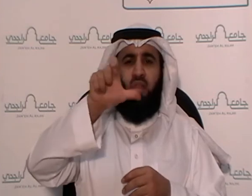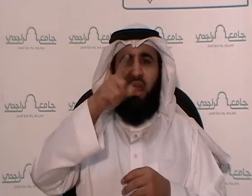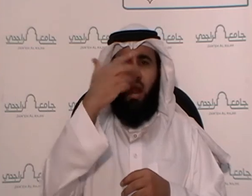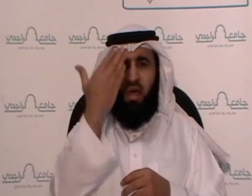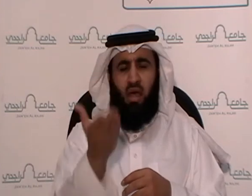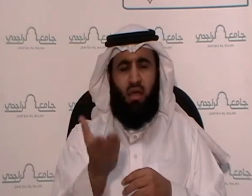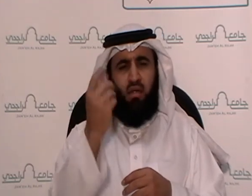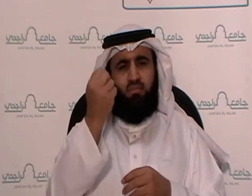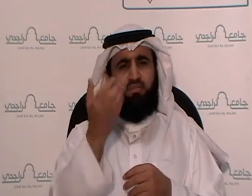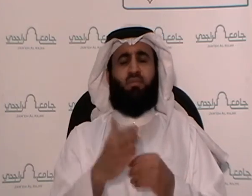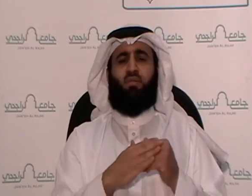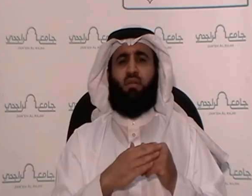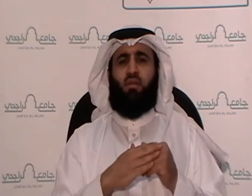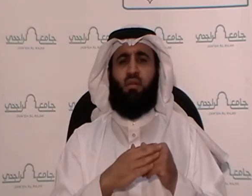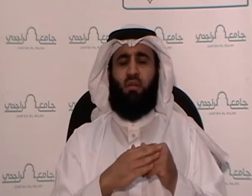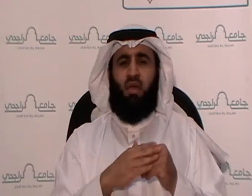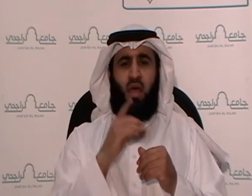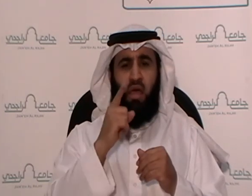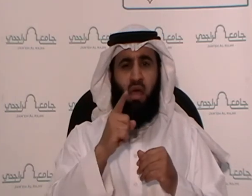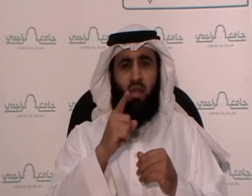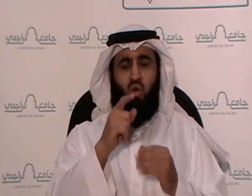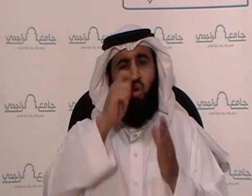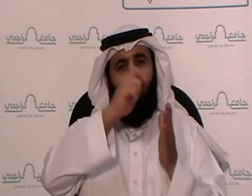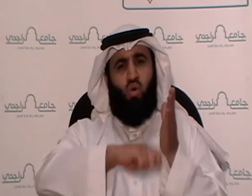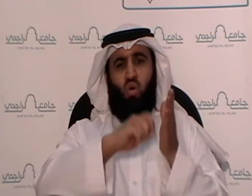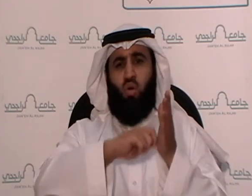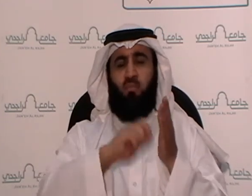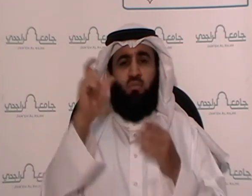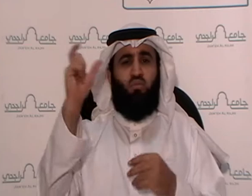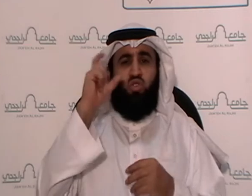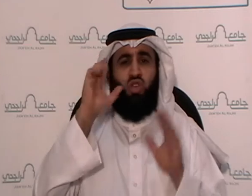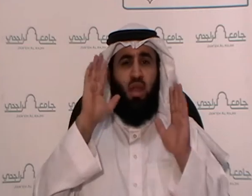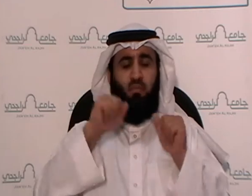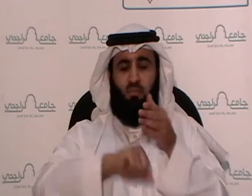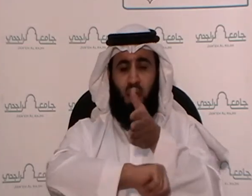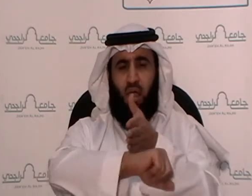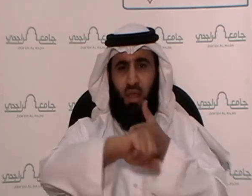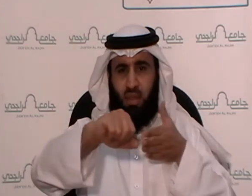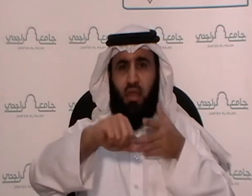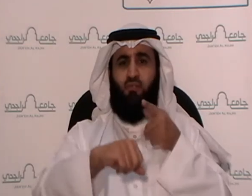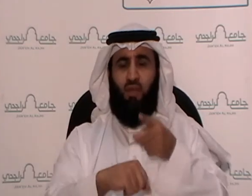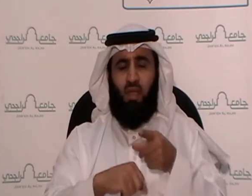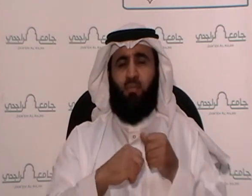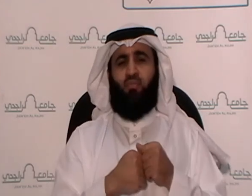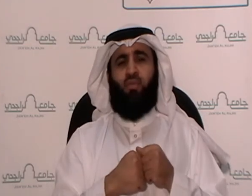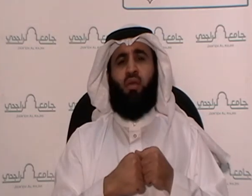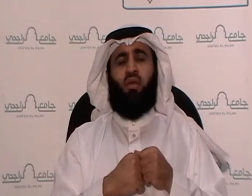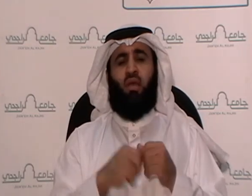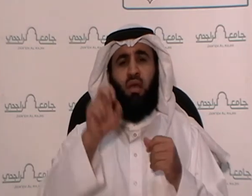العالمين. وهذا الحد الذي فرضه الإسلام لقطع يد السارق هو بعض ما يدفع